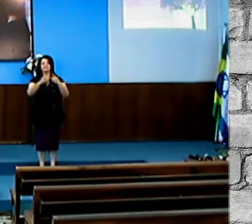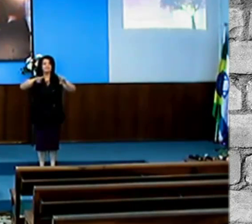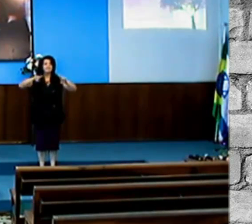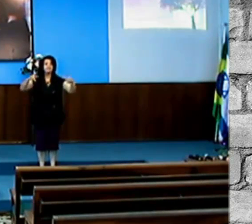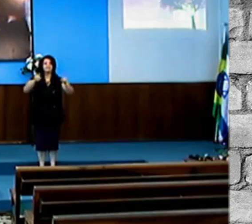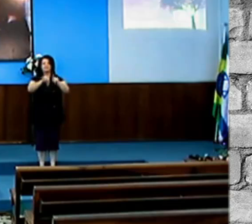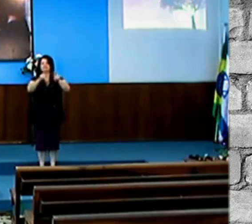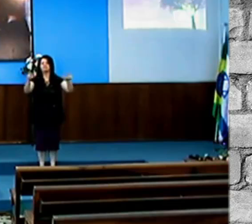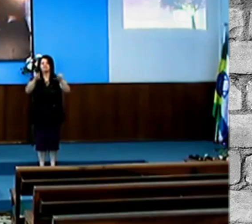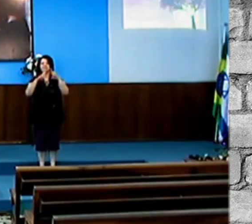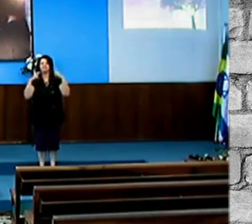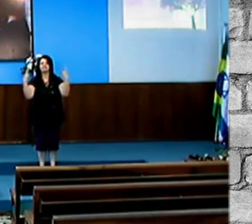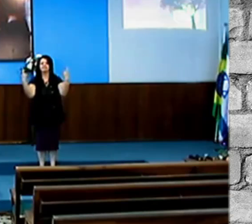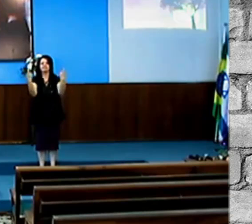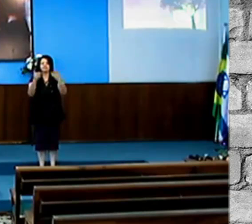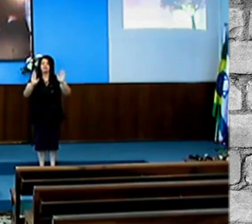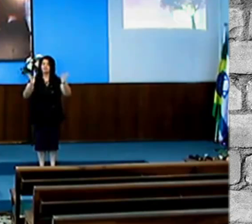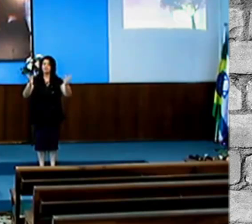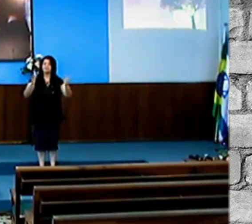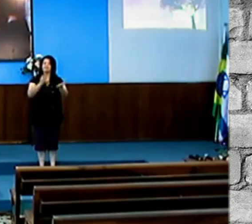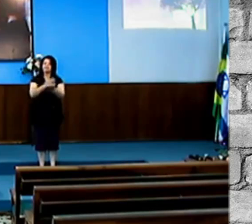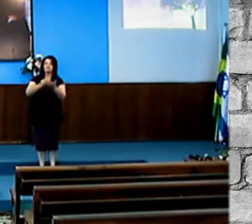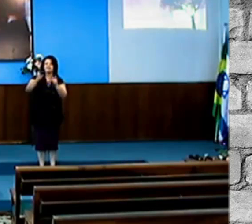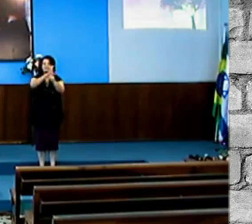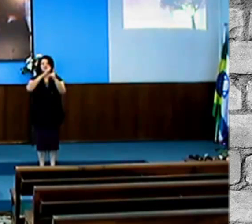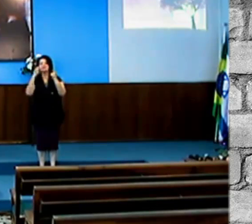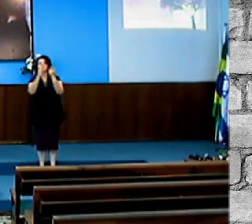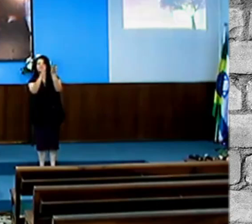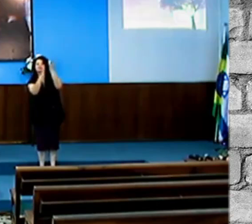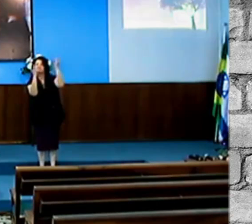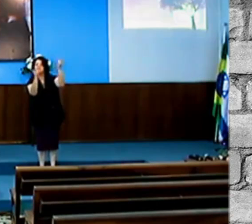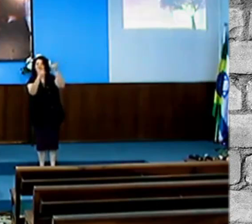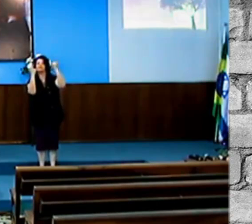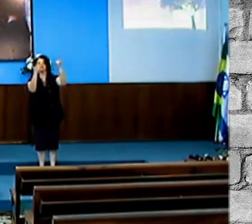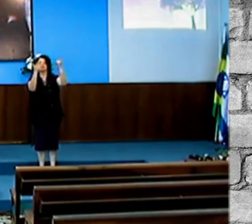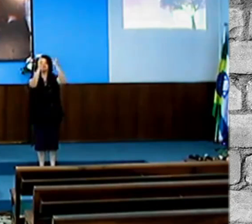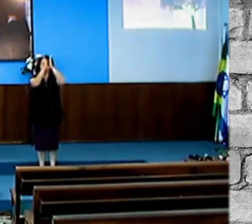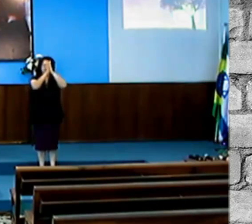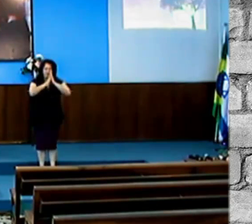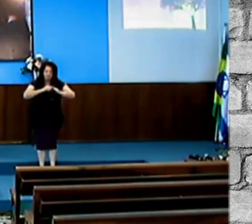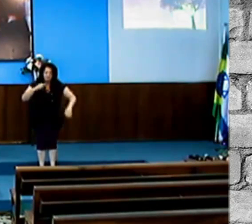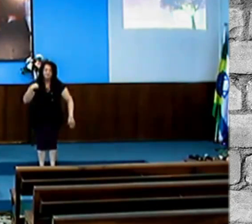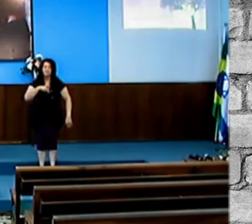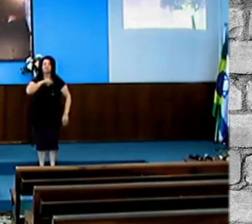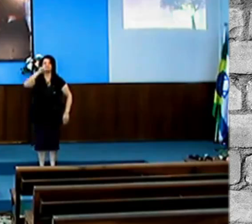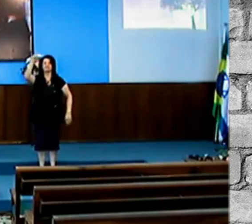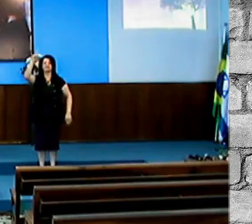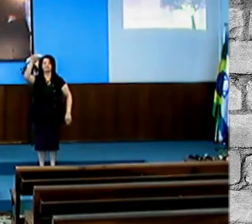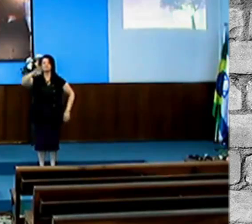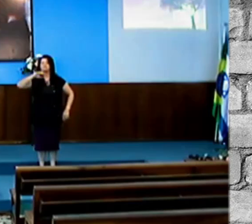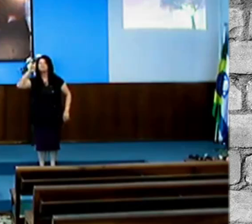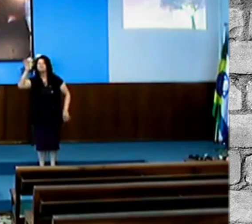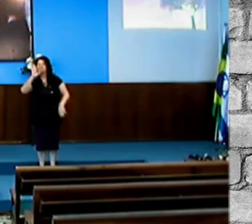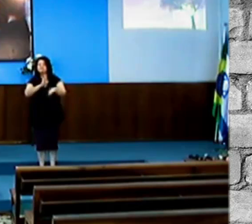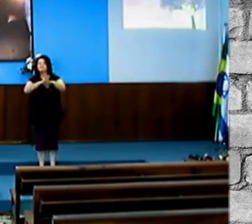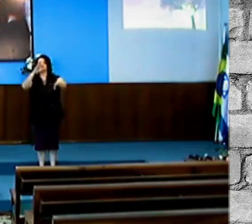assim reunidos desta maneira para começarmos o nosso culto de louvor e adoração ao nosso Deus. O Senhor mesmo é quem nos convoca